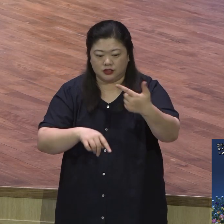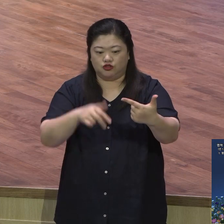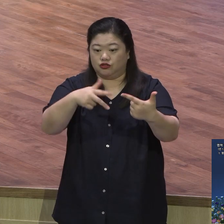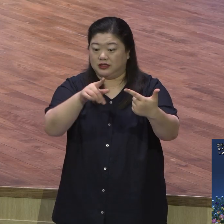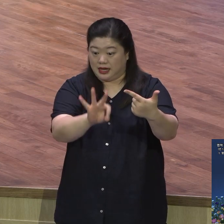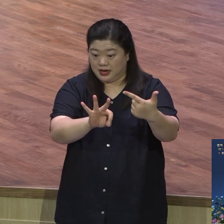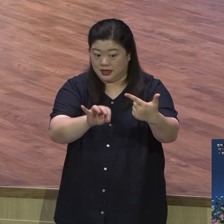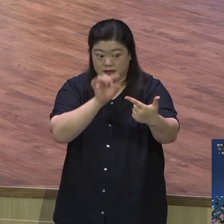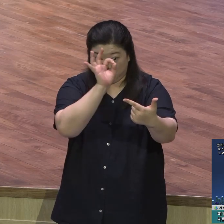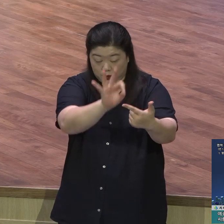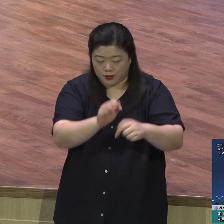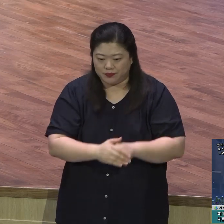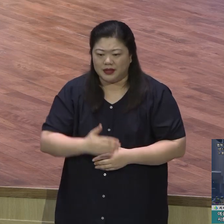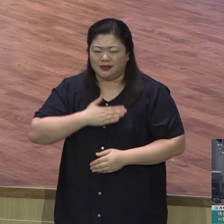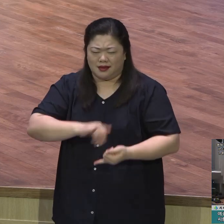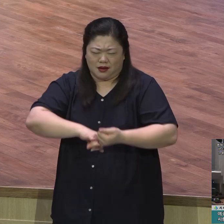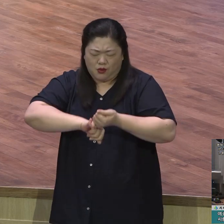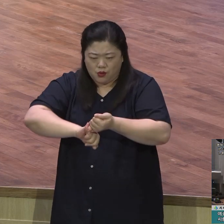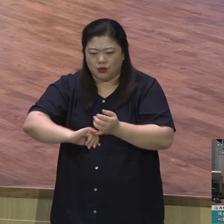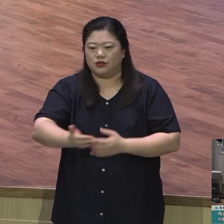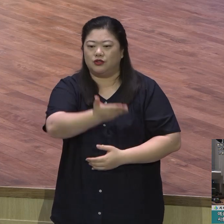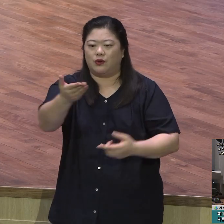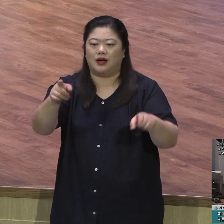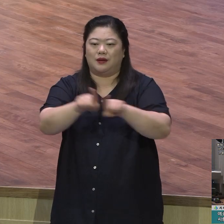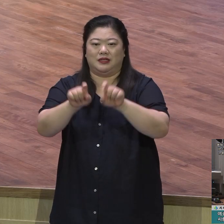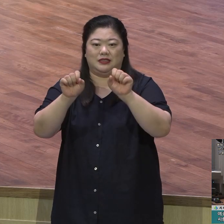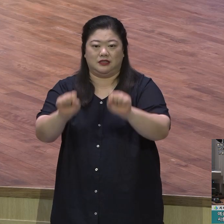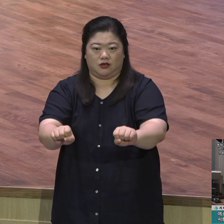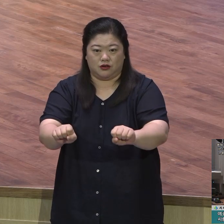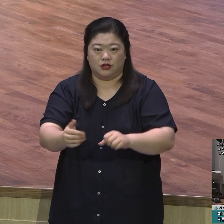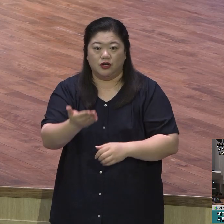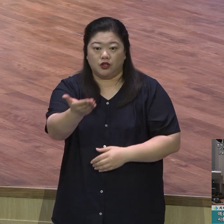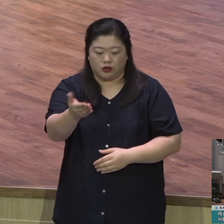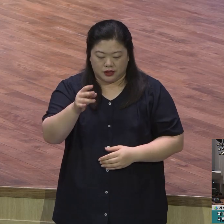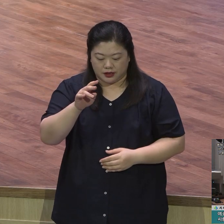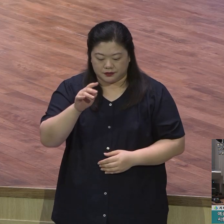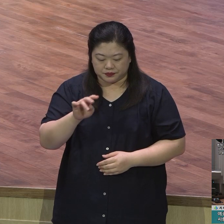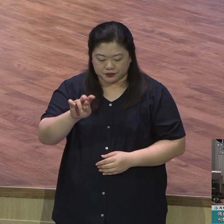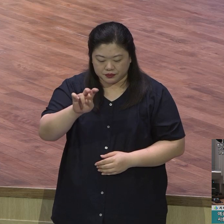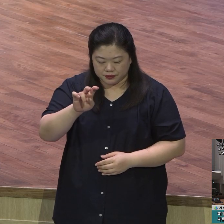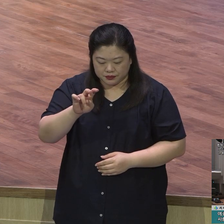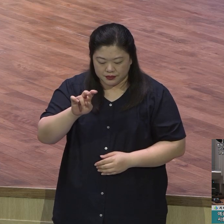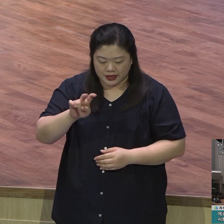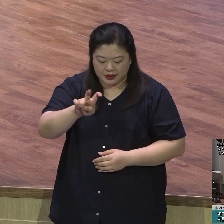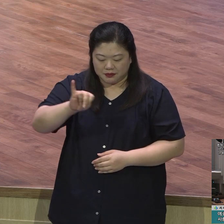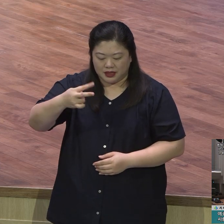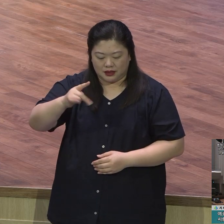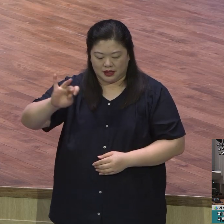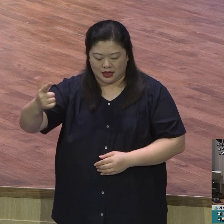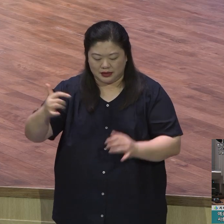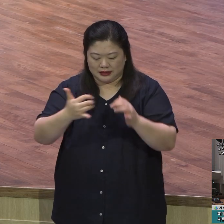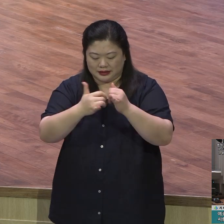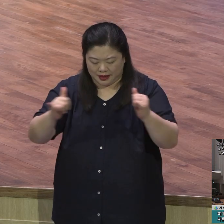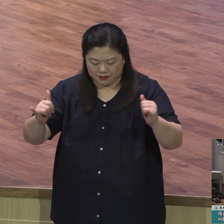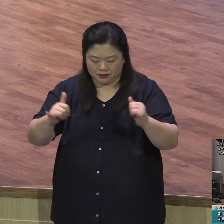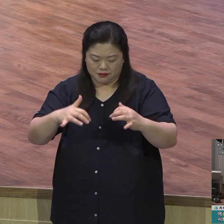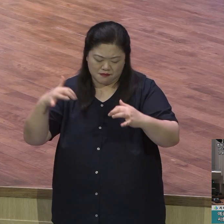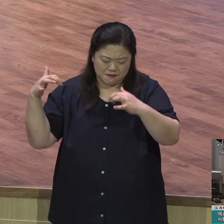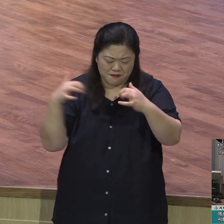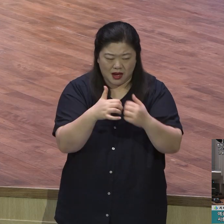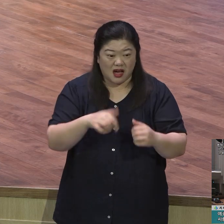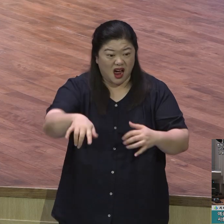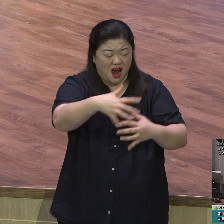반드시 너와 함께 하리니 너가 미대한 사람을 치기를 한 사람 치듯 하리라. 미대한 사람을 치기를